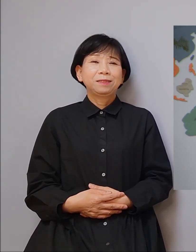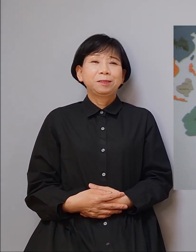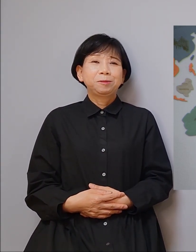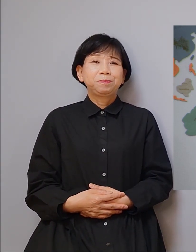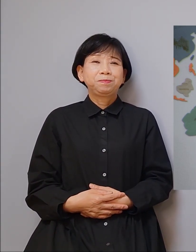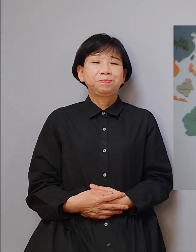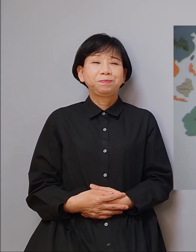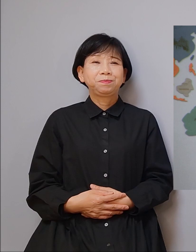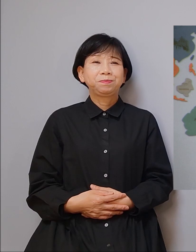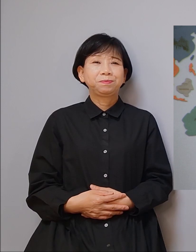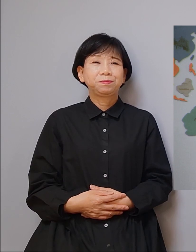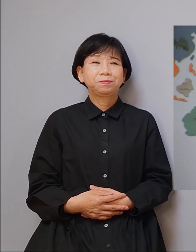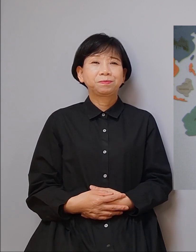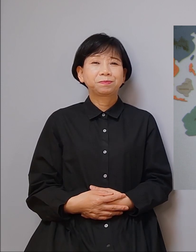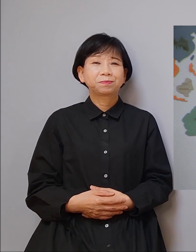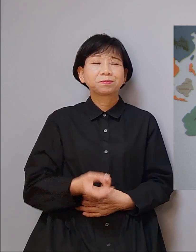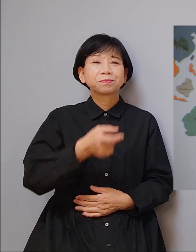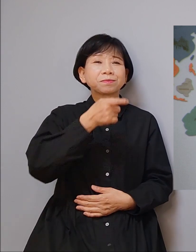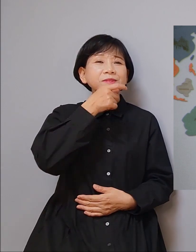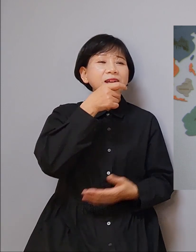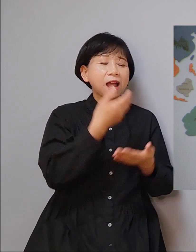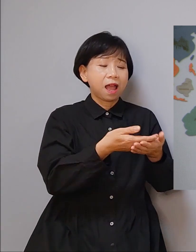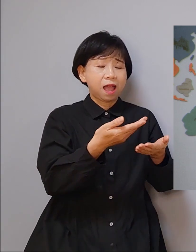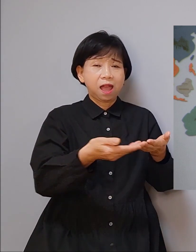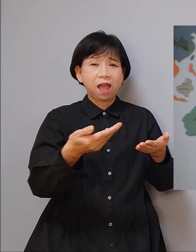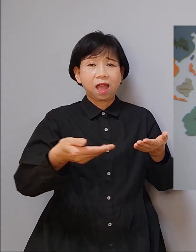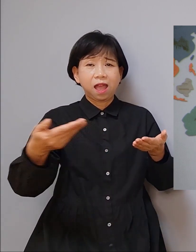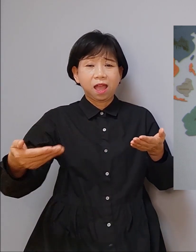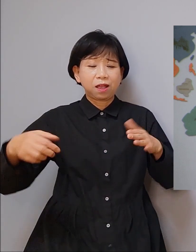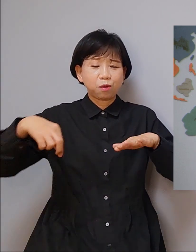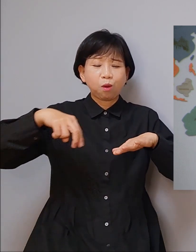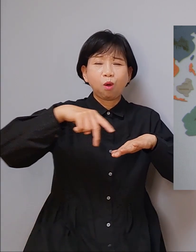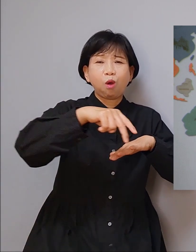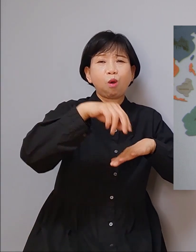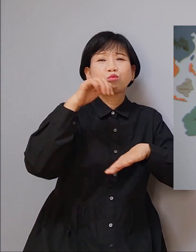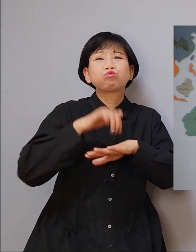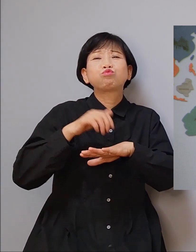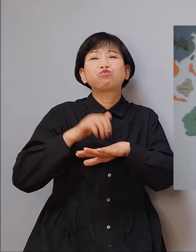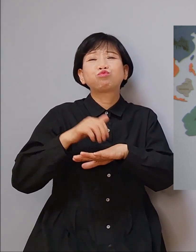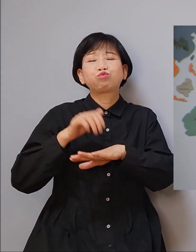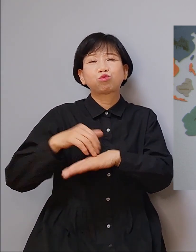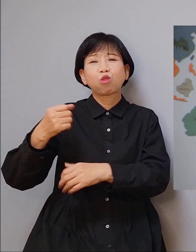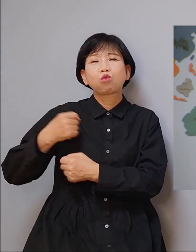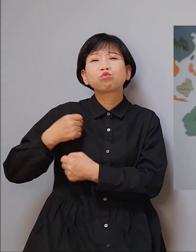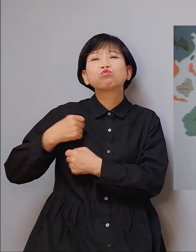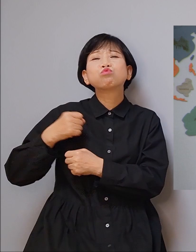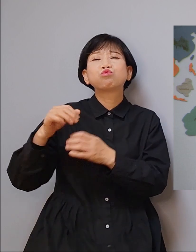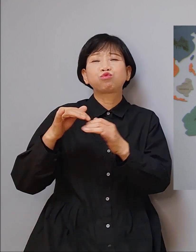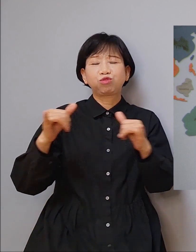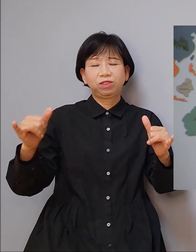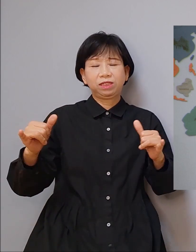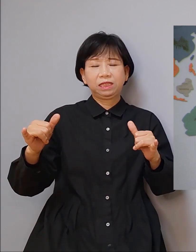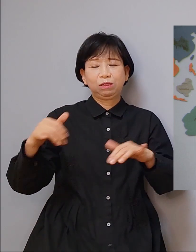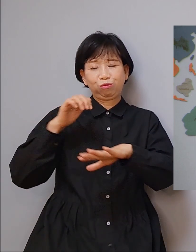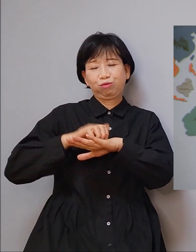강을 건너는 훈련을 군인들에게 중대장이 시키고